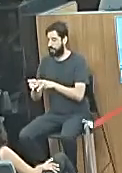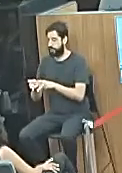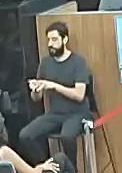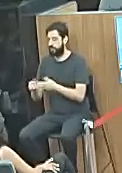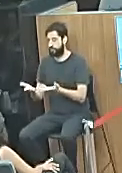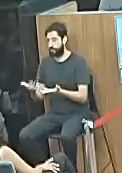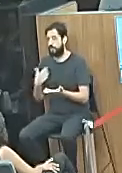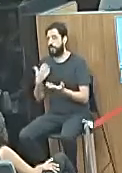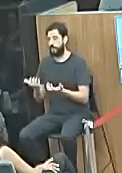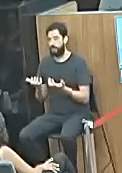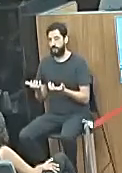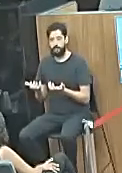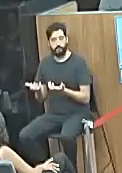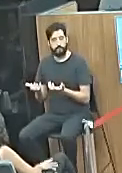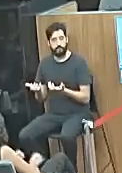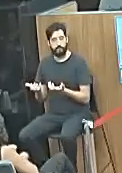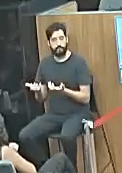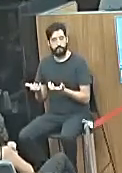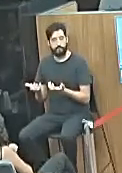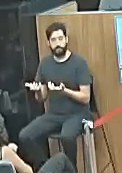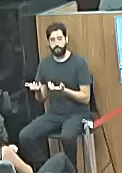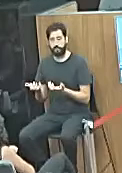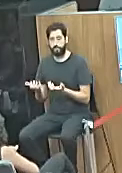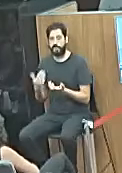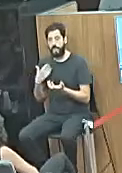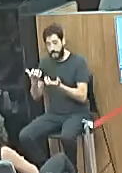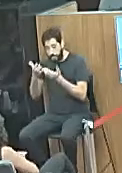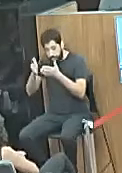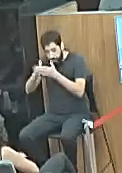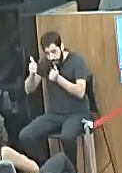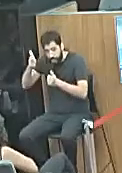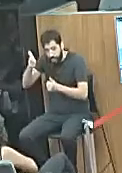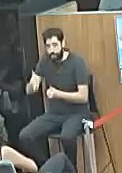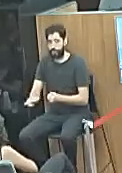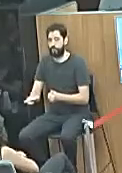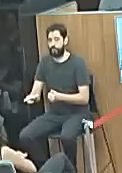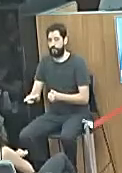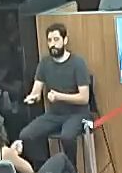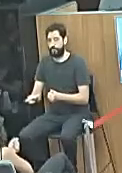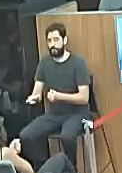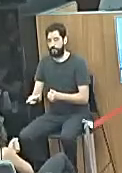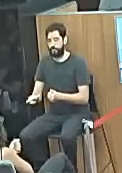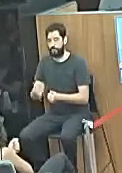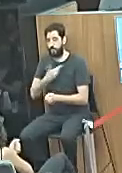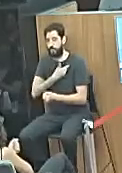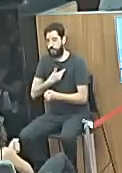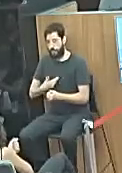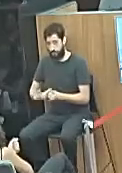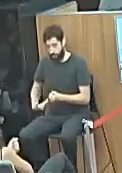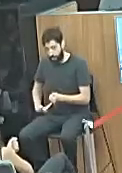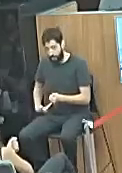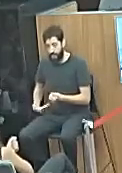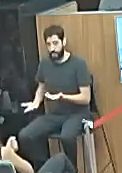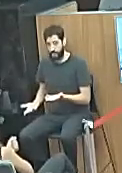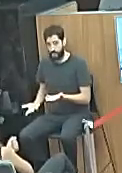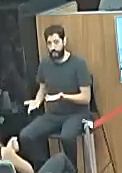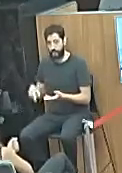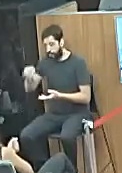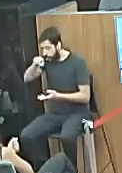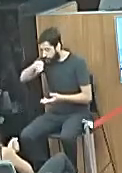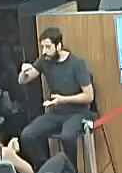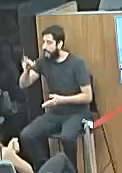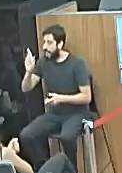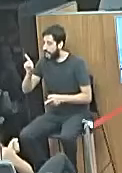eu quero pedir mais uma vez é que o governo você hoje aqui é o governo